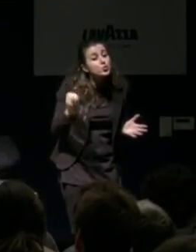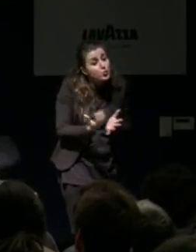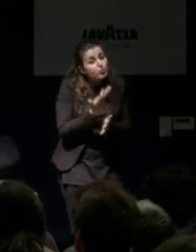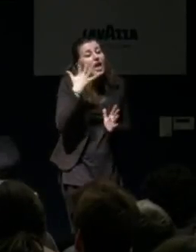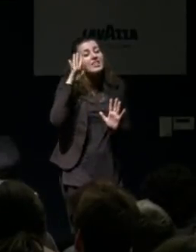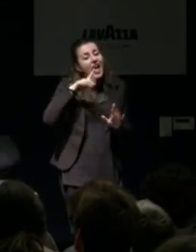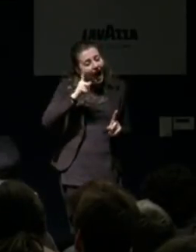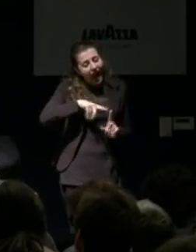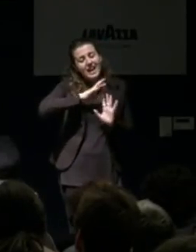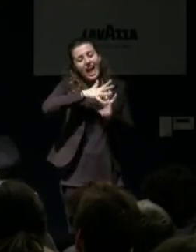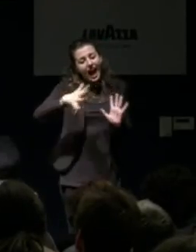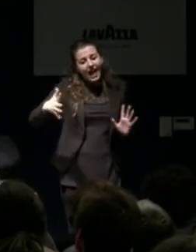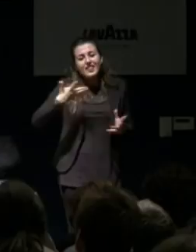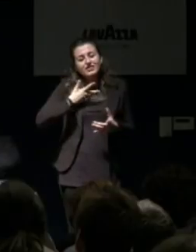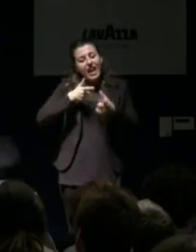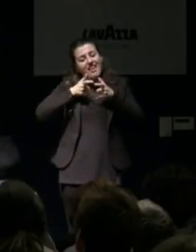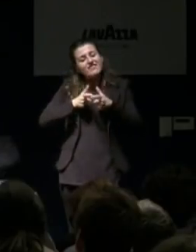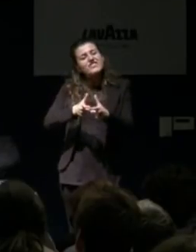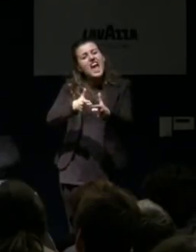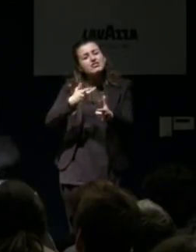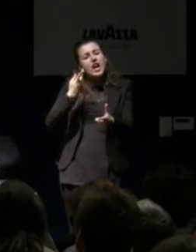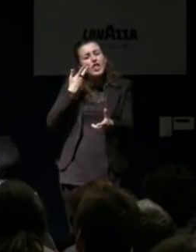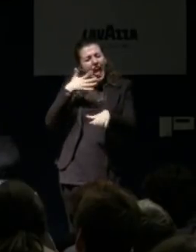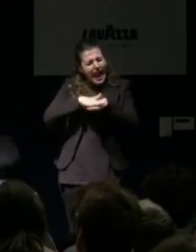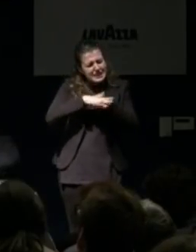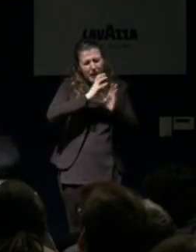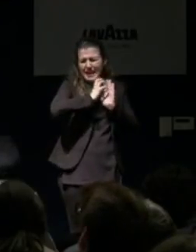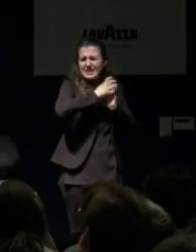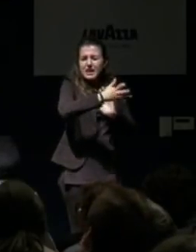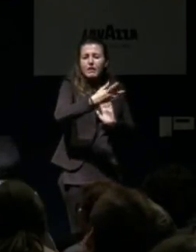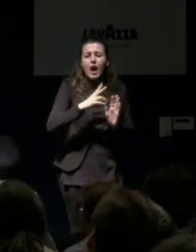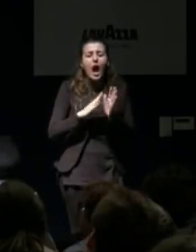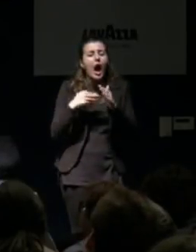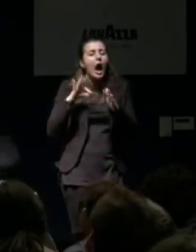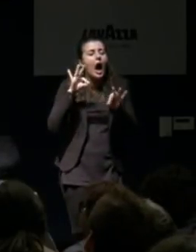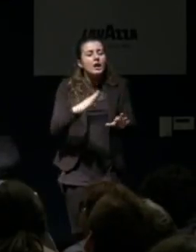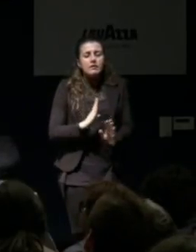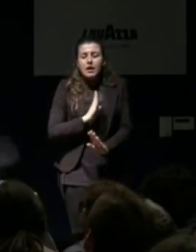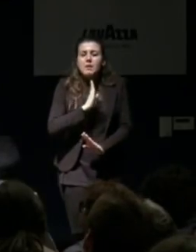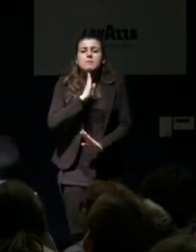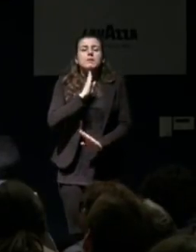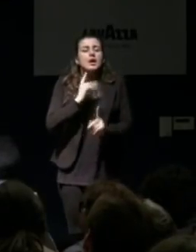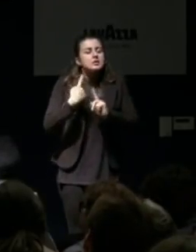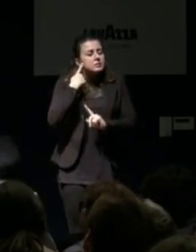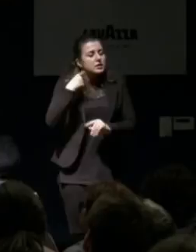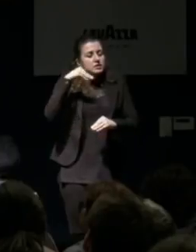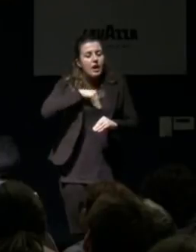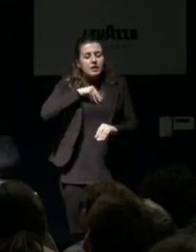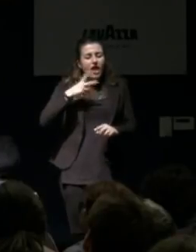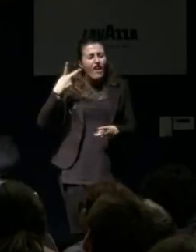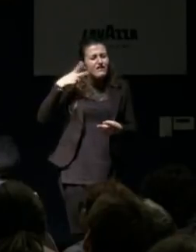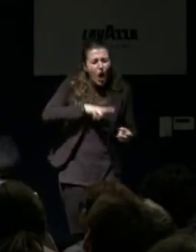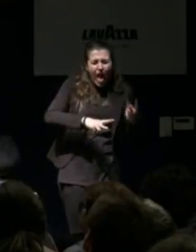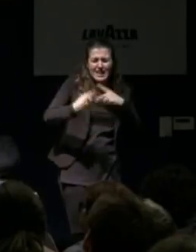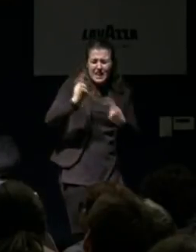che ci siano dei viaggiatori che ne hanno passate così tante da esserne saturi sono talmente appesantiti dalla violenza e dei traumi